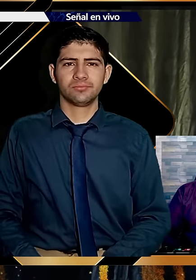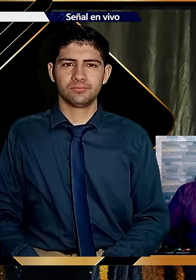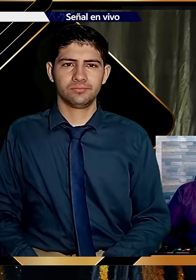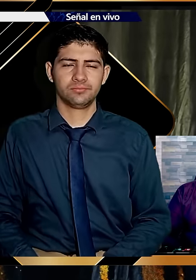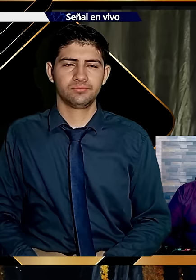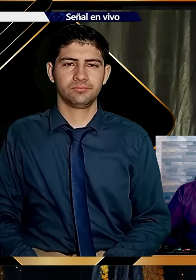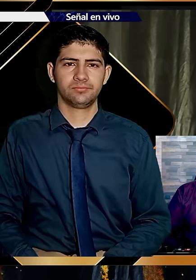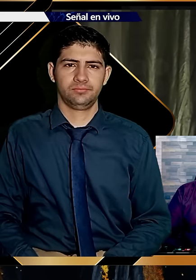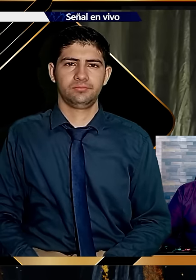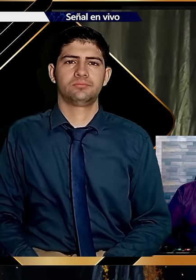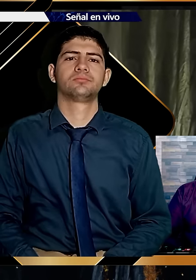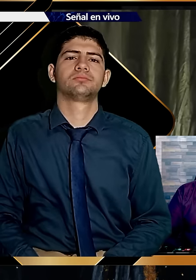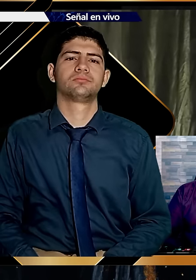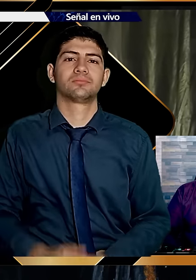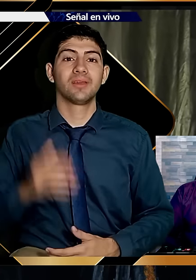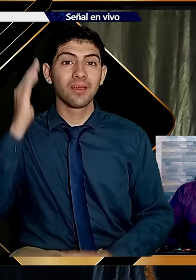O usted quiere quedarse para que se lo pongan.